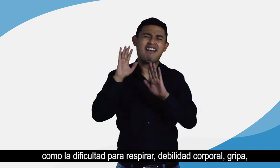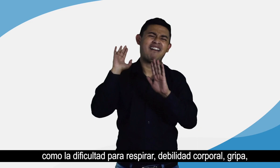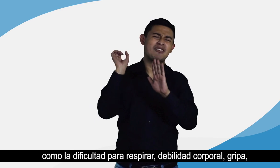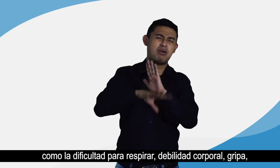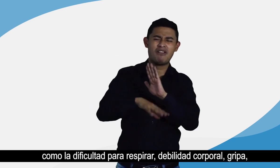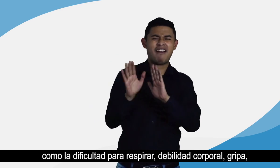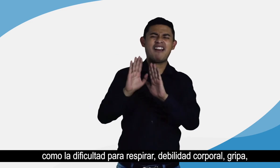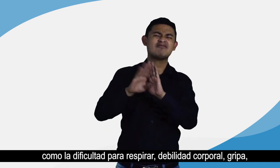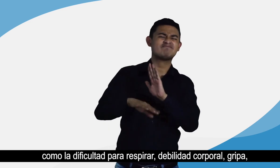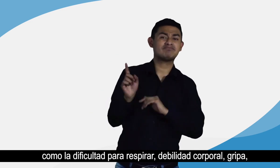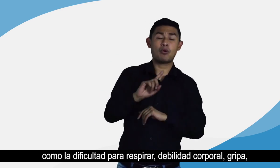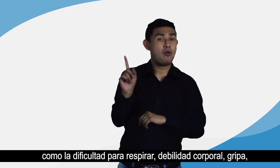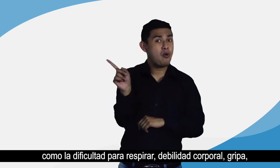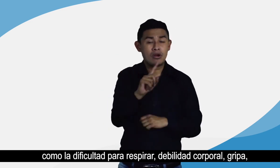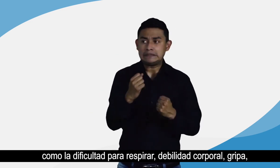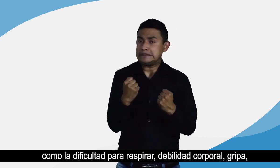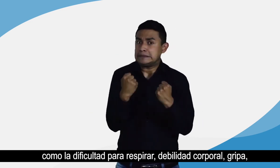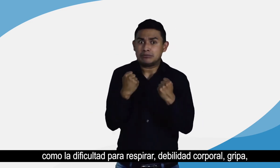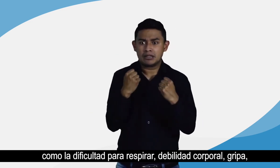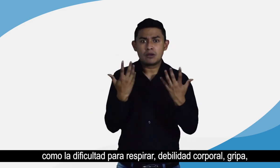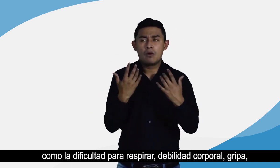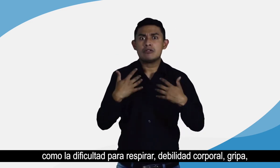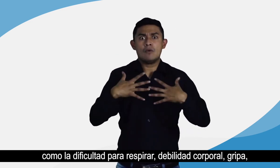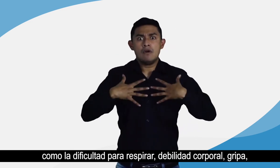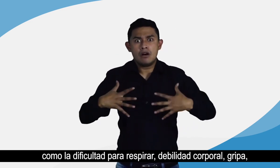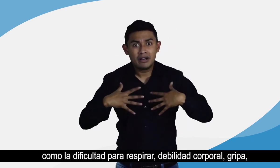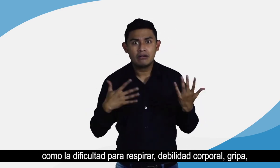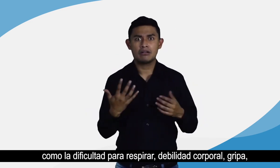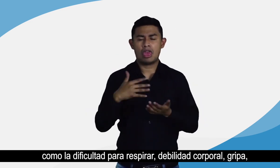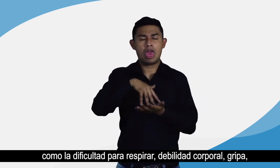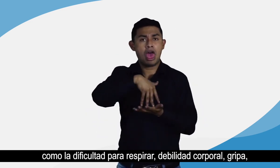Como la dificultad para respirar, debilidad corporal, gripa,